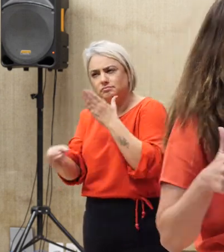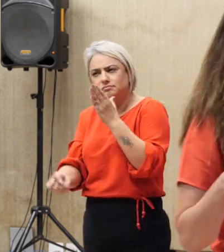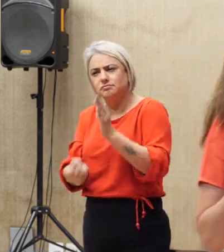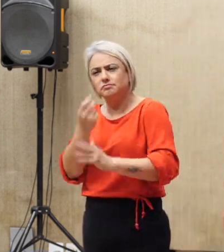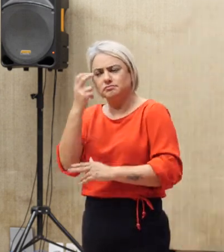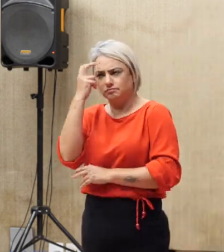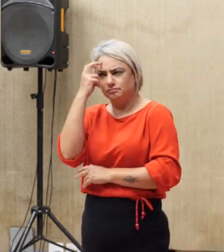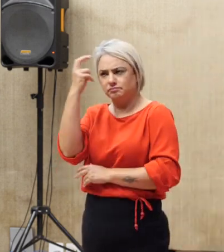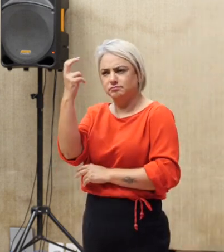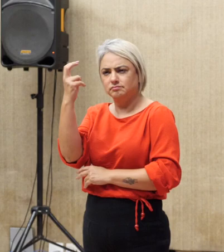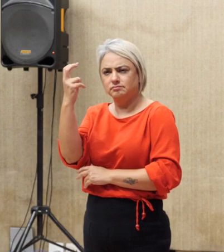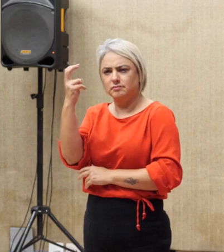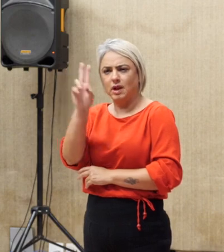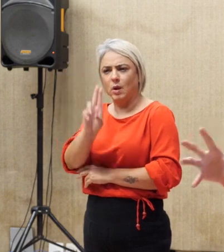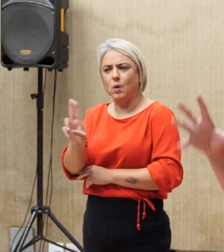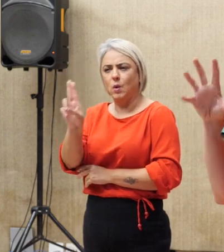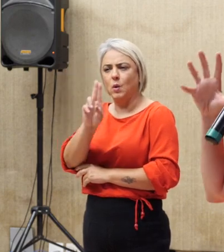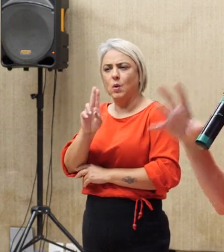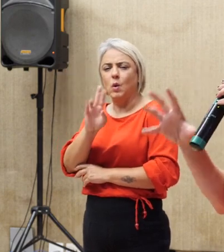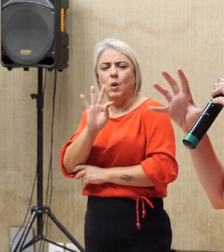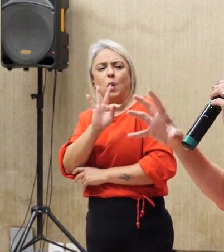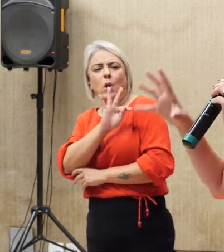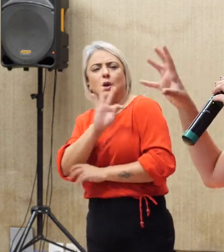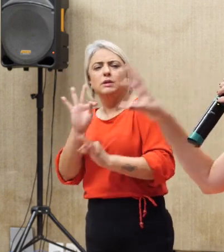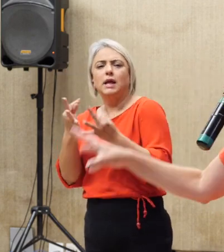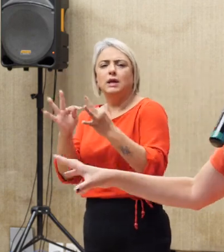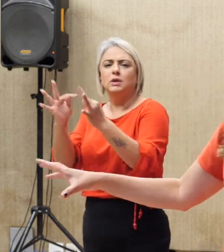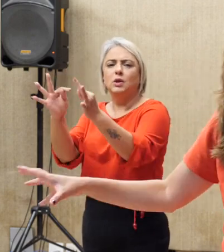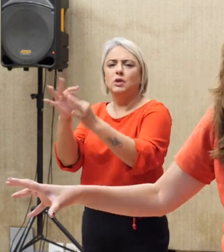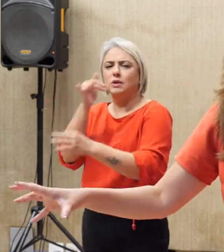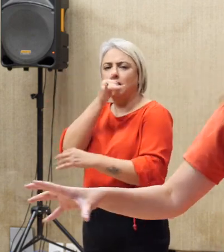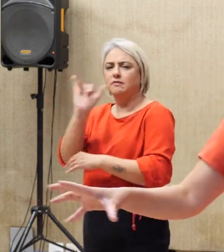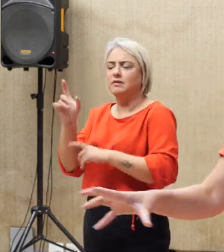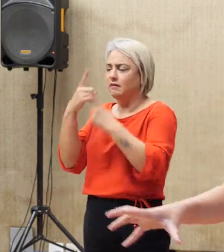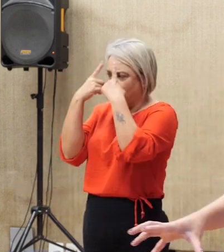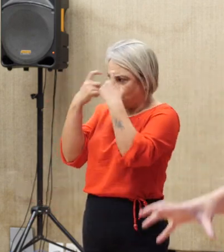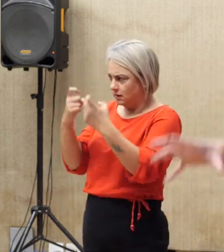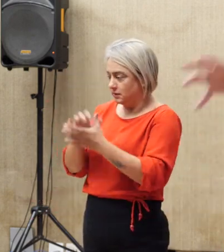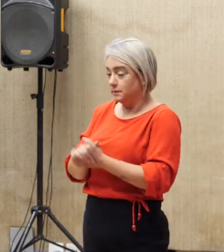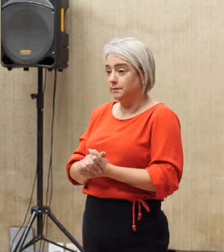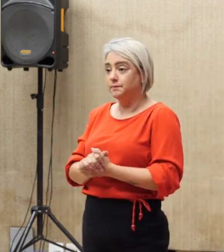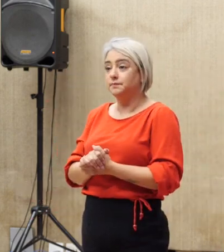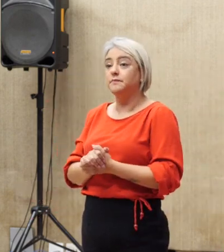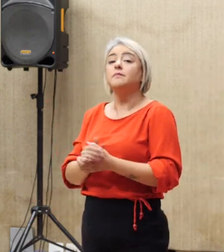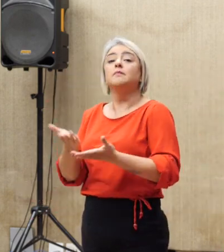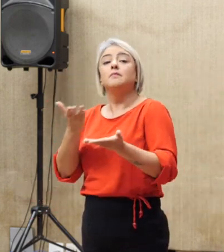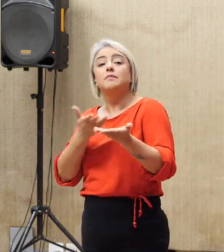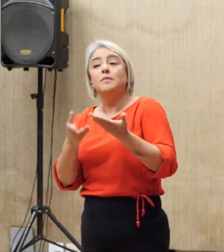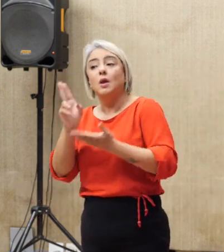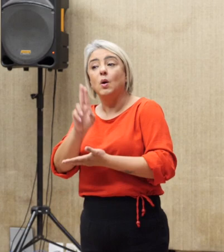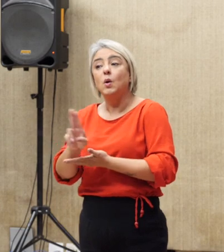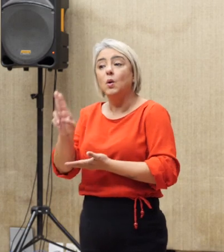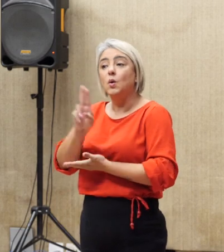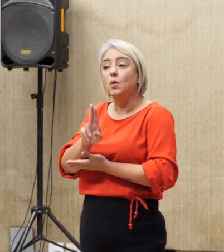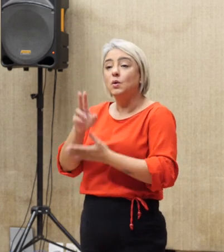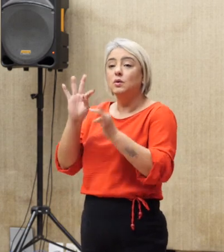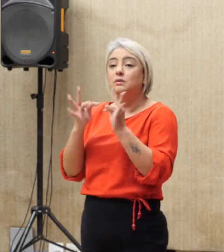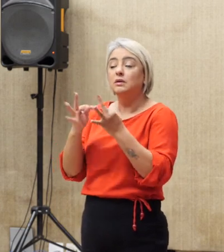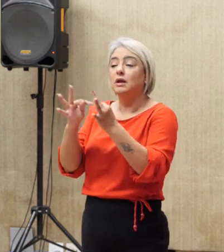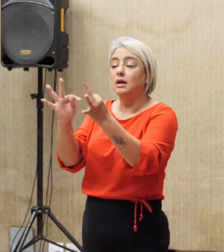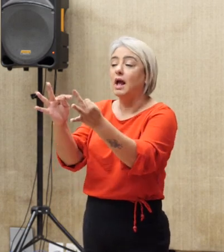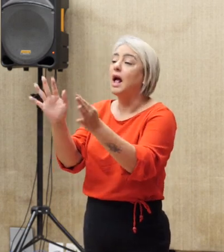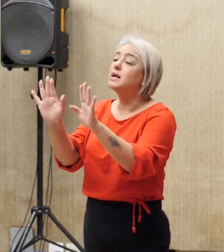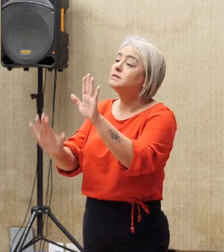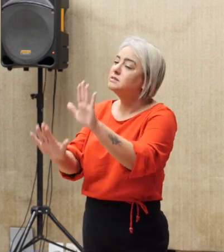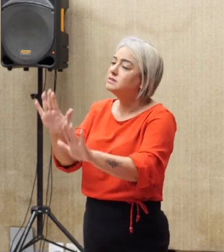produção de inteligência e uso da tecnologia para a prevenção das violências. É através do uso da tecnologia que, muitas